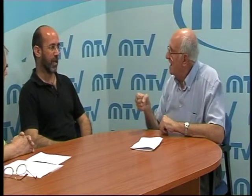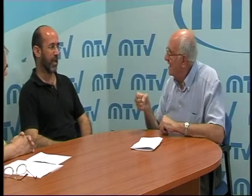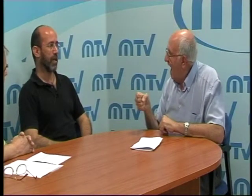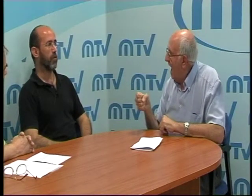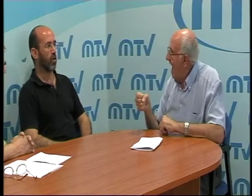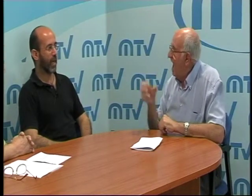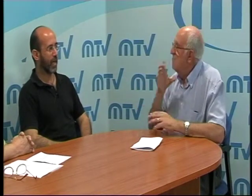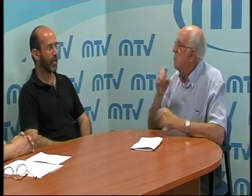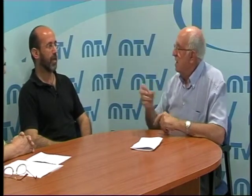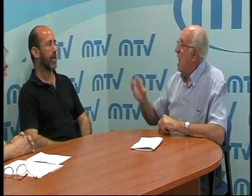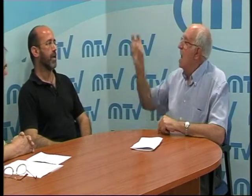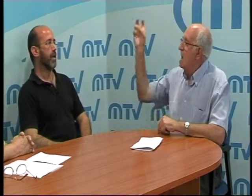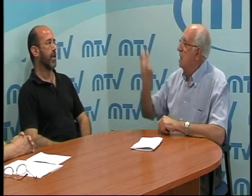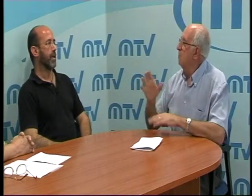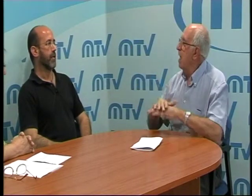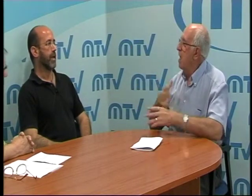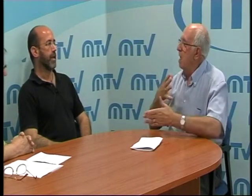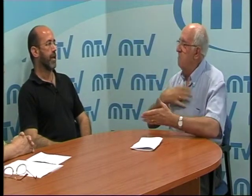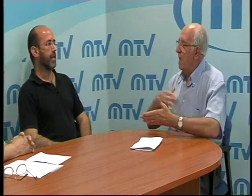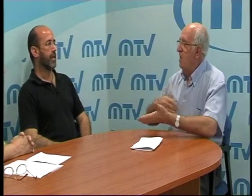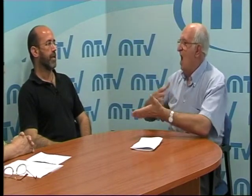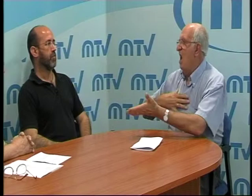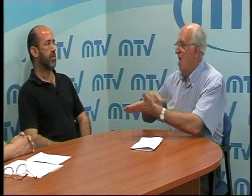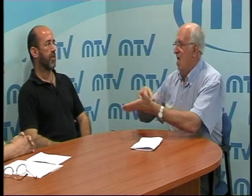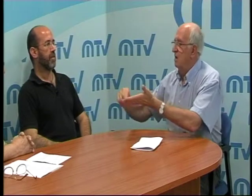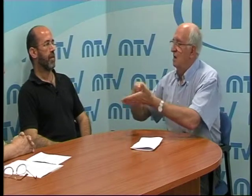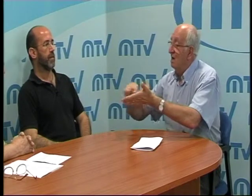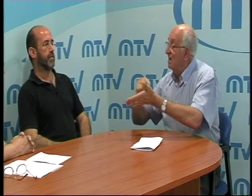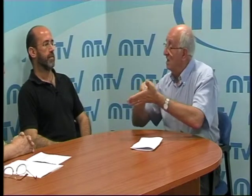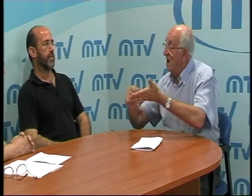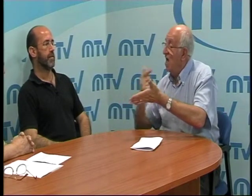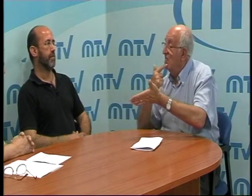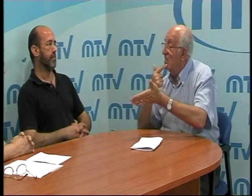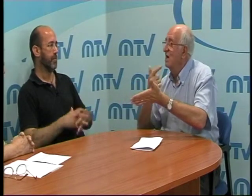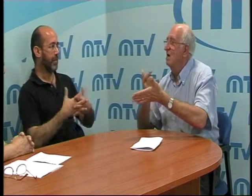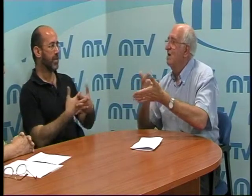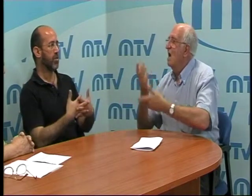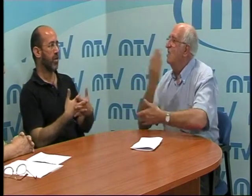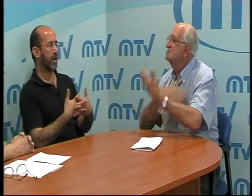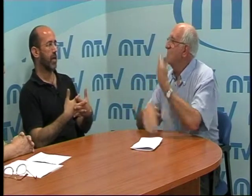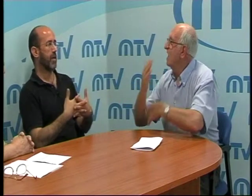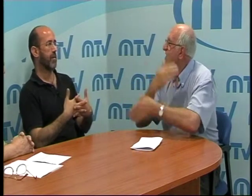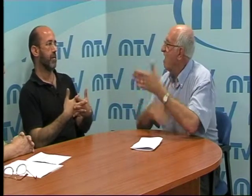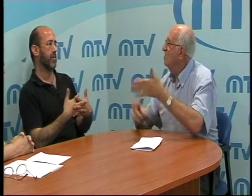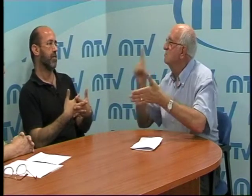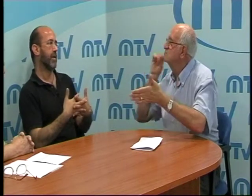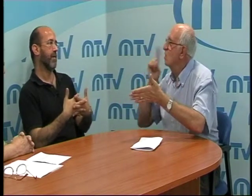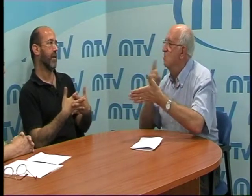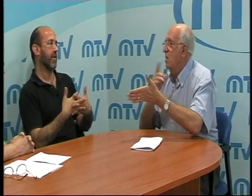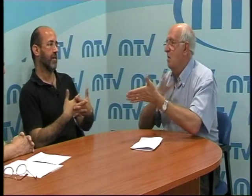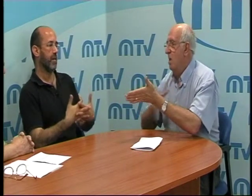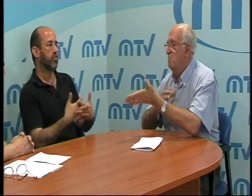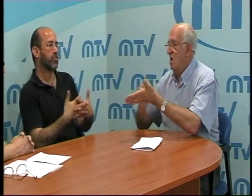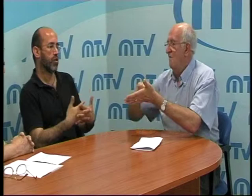vienen de Rumanía, de Bulgaria, que vienen aquí en España y muchas veces va paseando por la calle diciendo